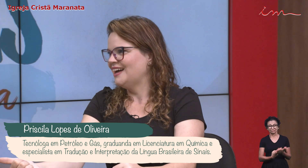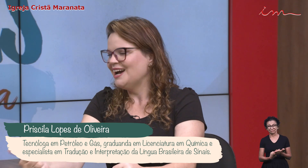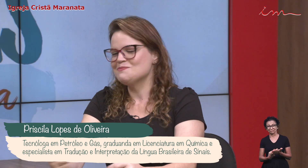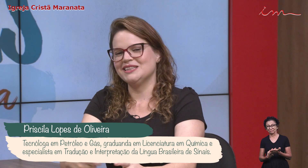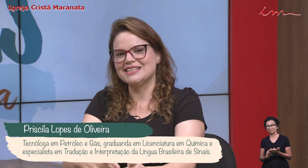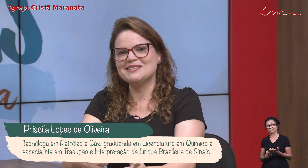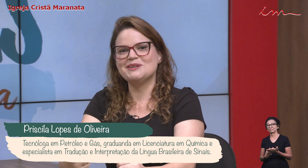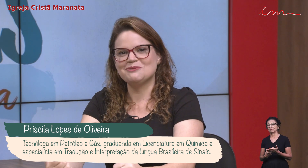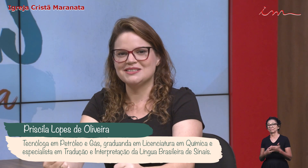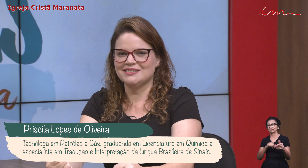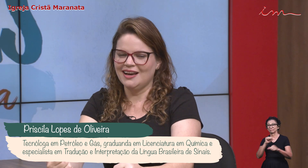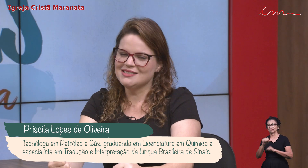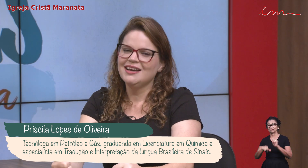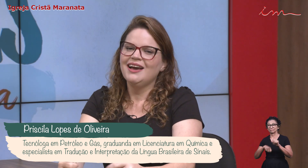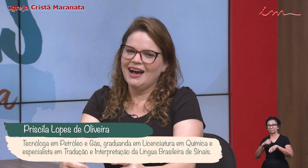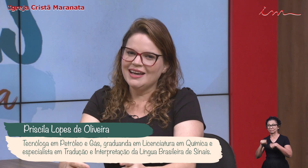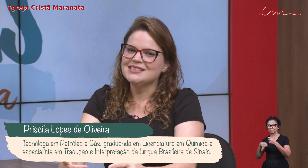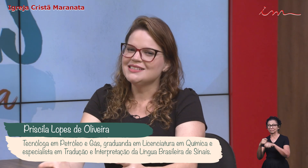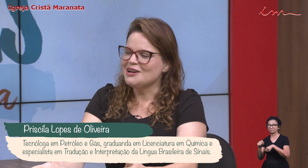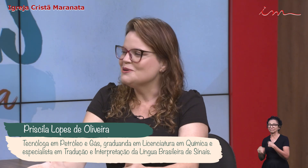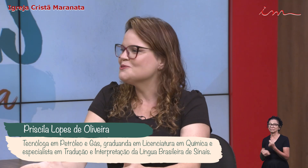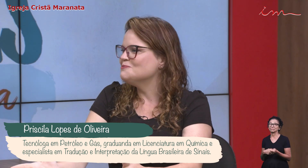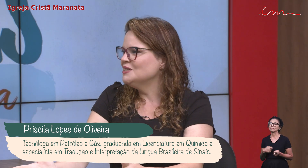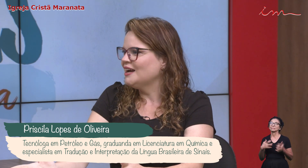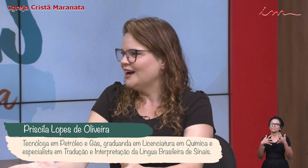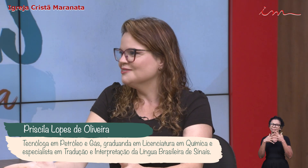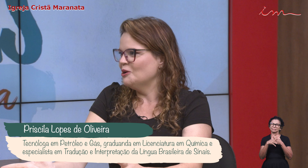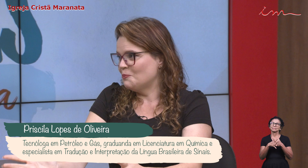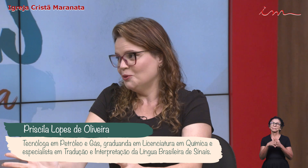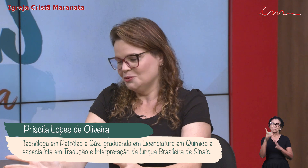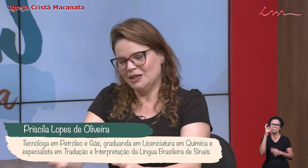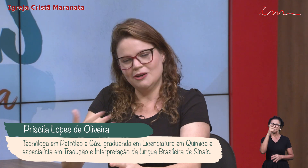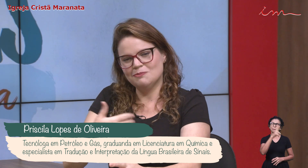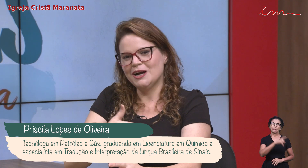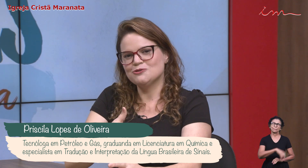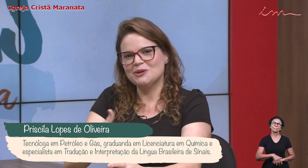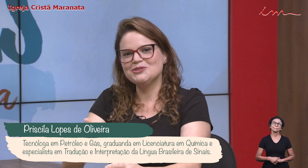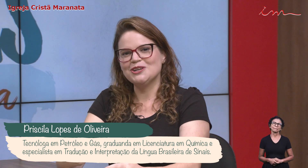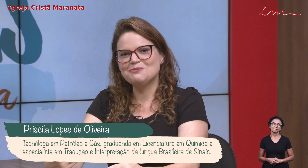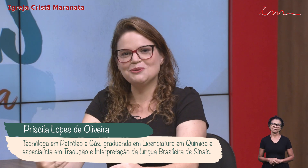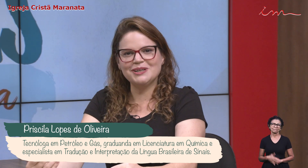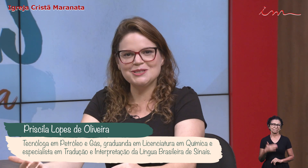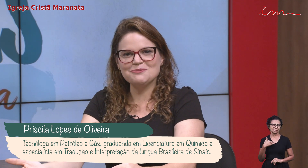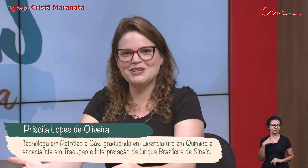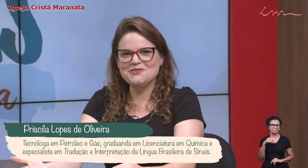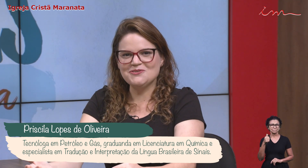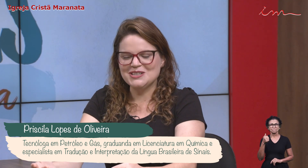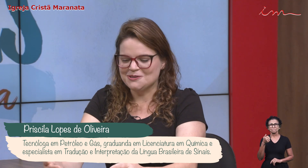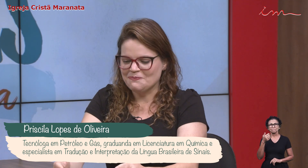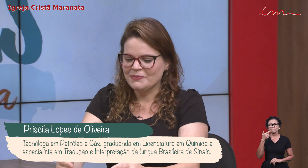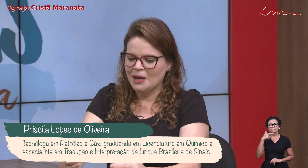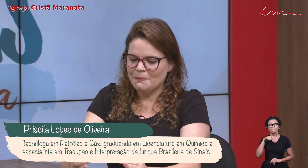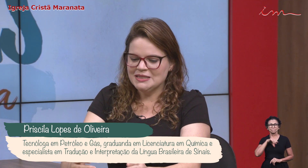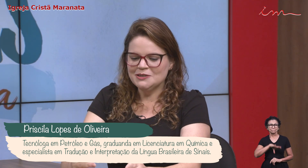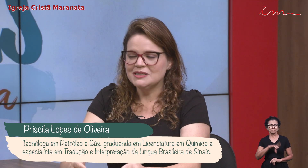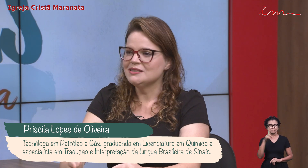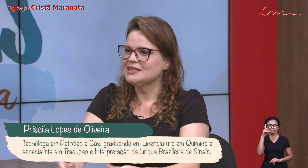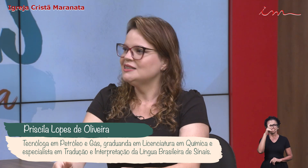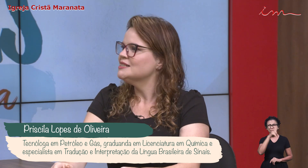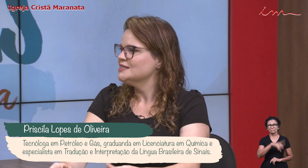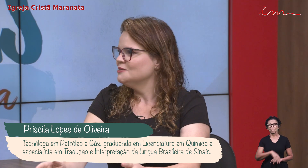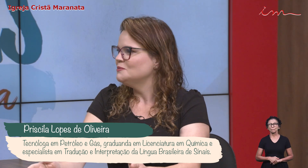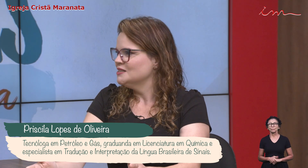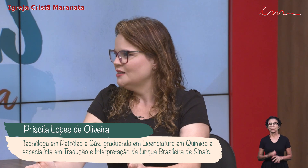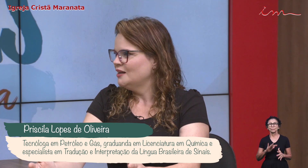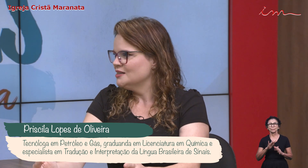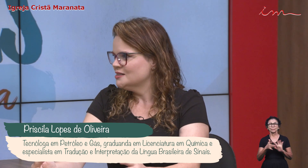língua de sinais, para trazer para a língua de sinais, aí sim é mais complicado, né? O português, eu particularmente acho português super difícil, mas a língua de sinais